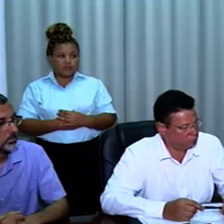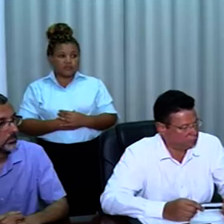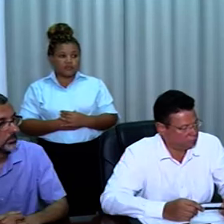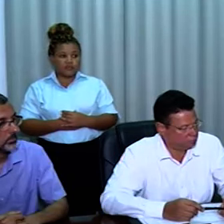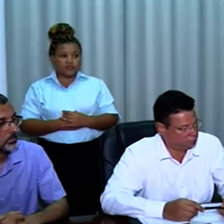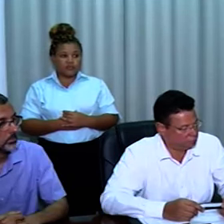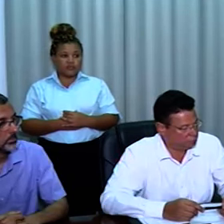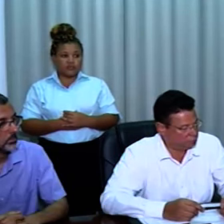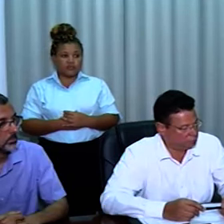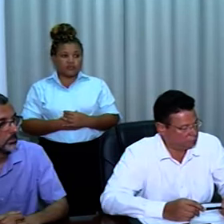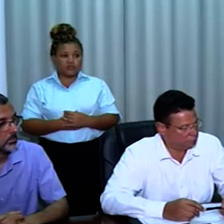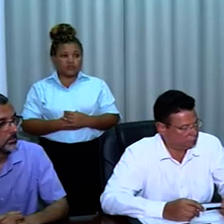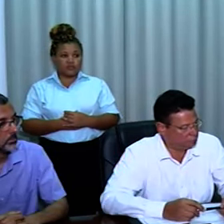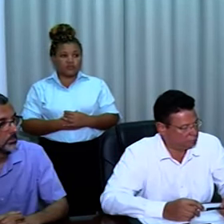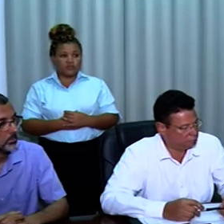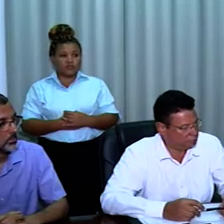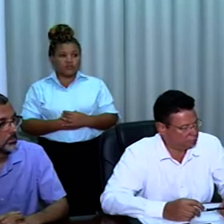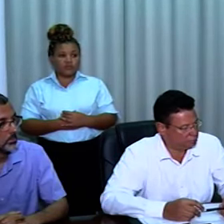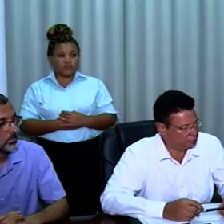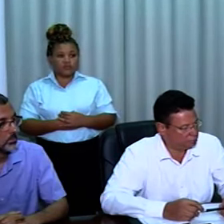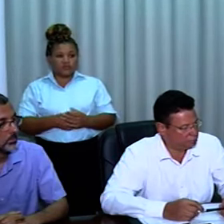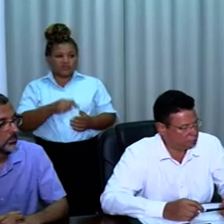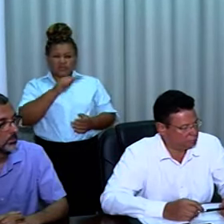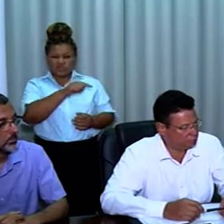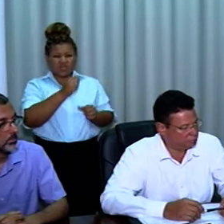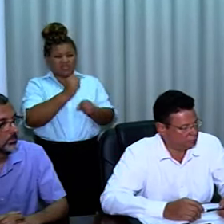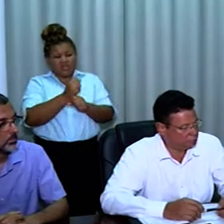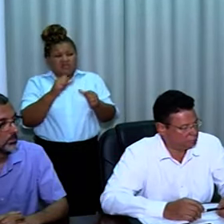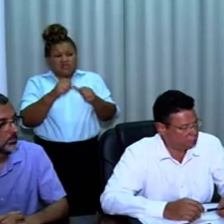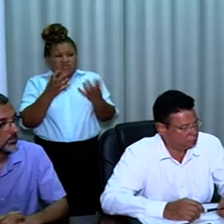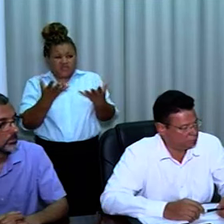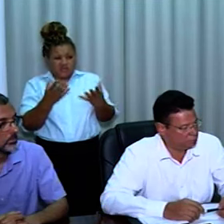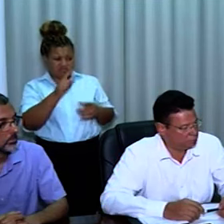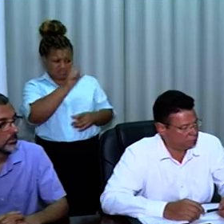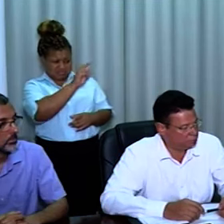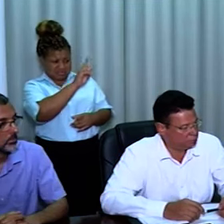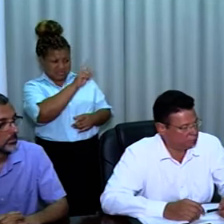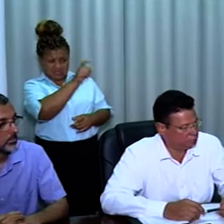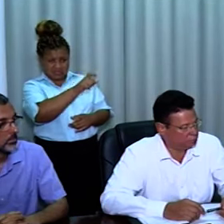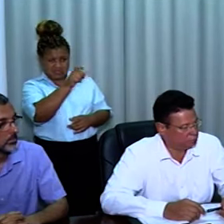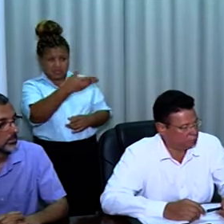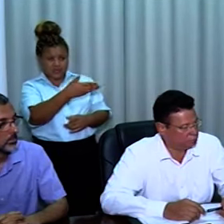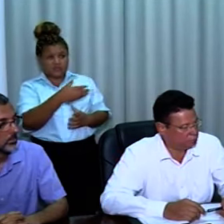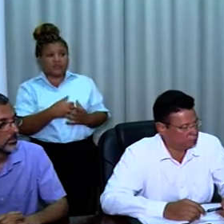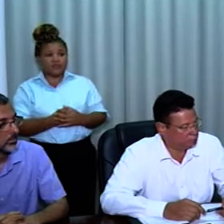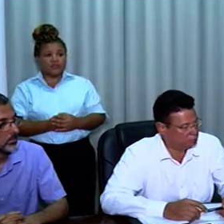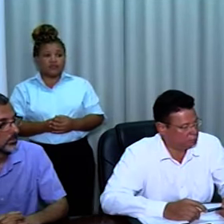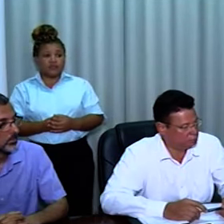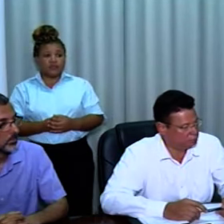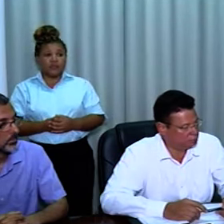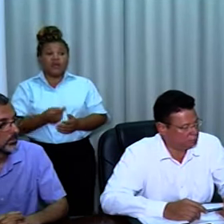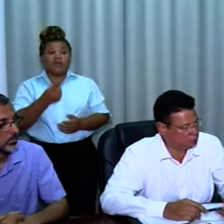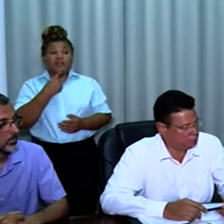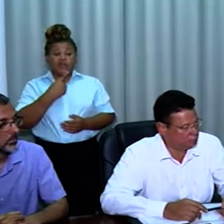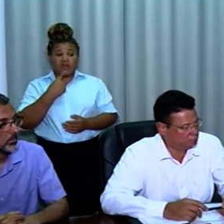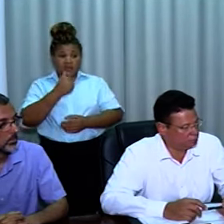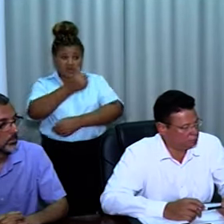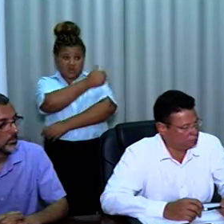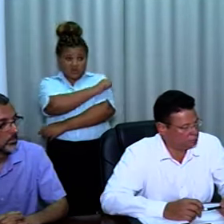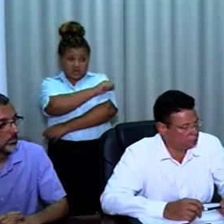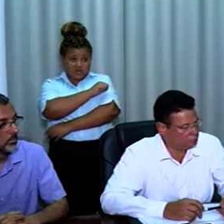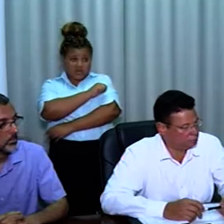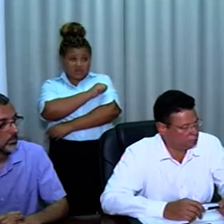Center. Now, qui fait, il permet de mettre tout un secteur dans health ensemble, pour être capable, on appelle ça un